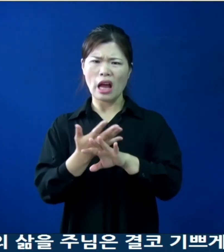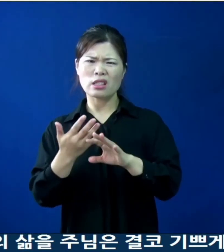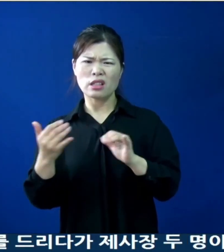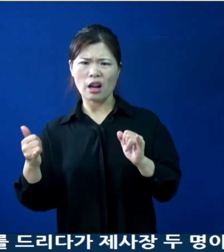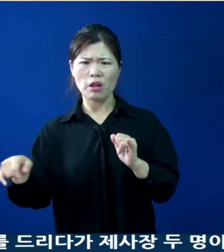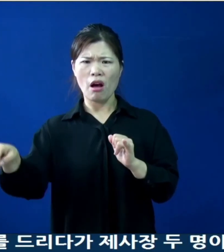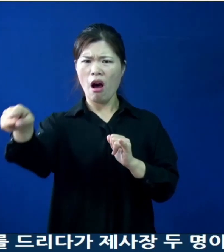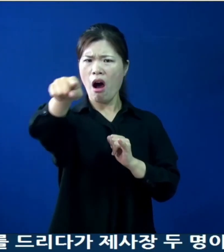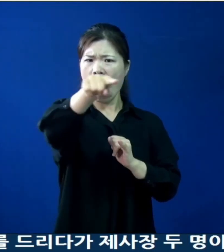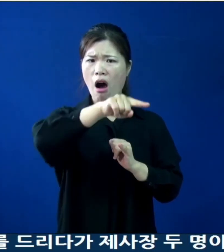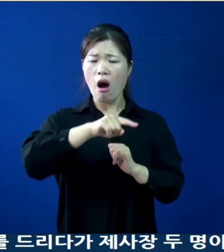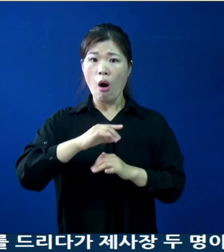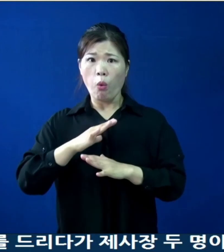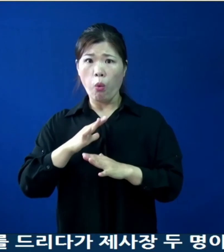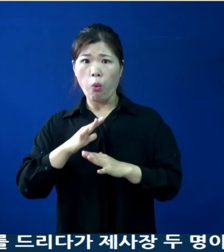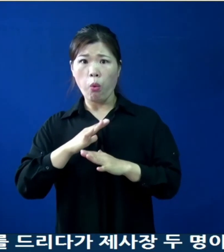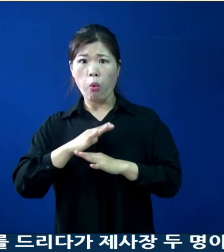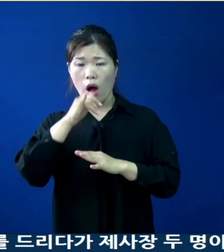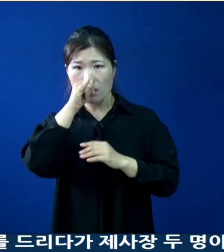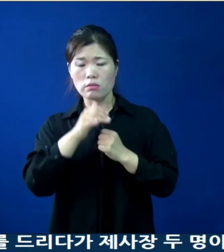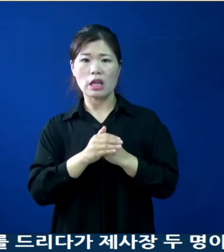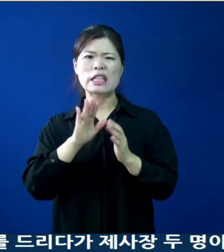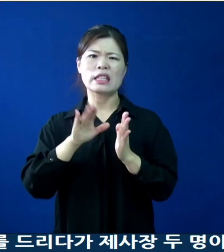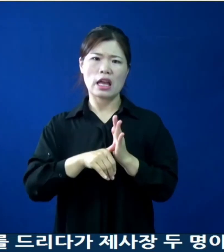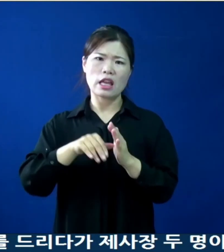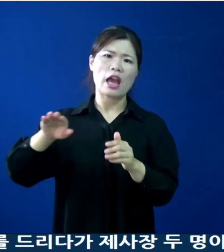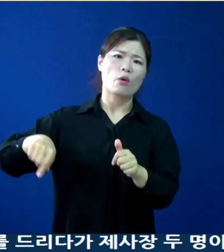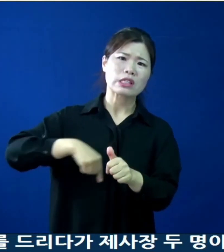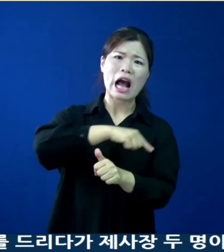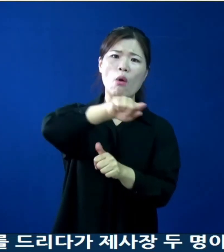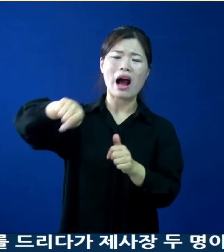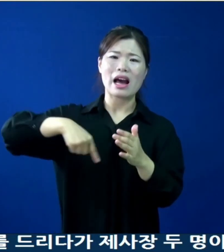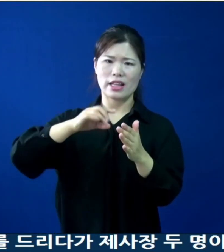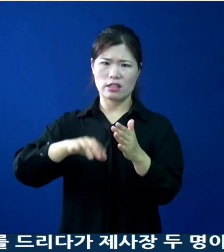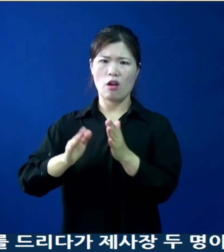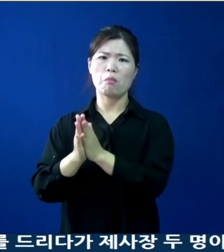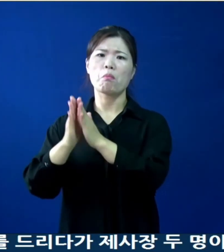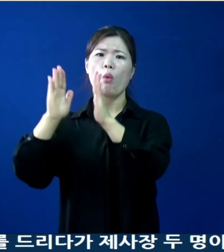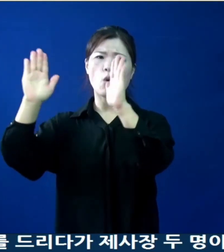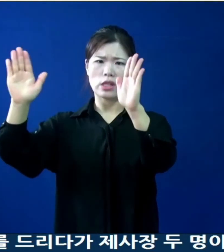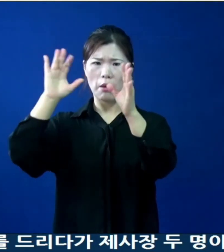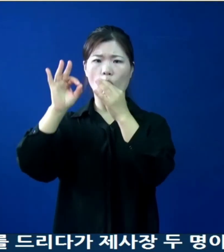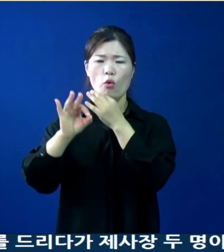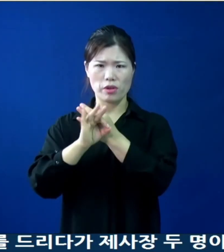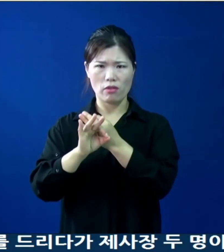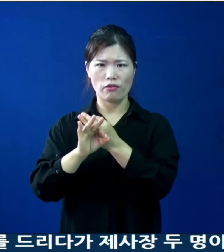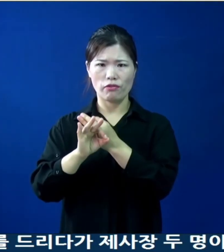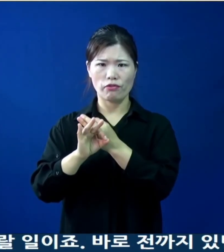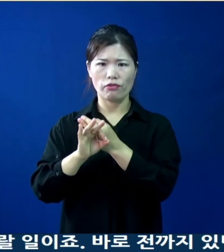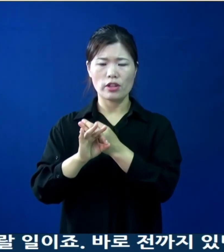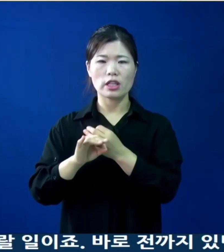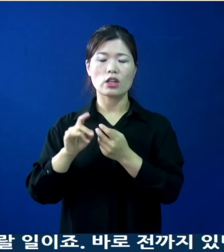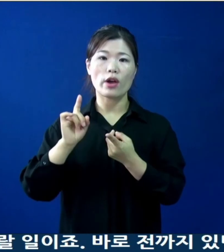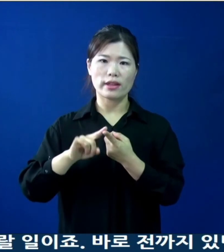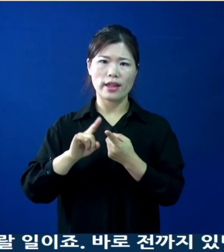없었던 상황이었죠. 이 상황에서 모세가 3절에서 이 상황을 정리하는 이 멘트를